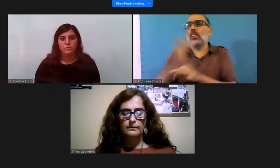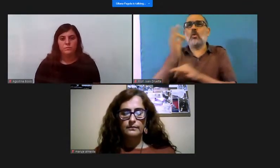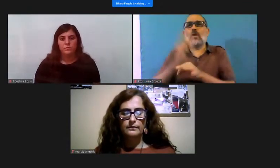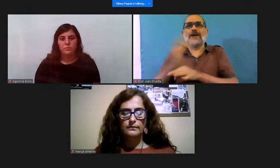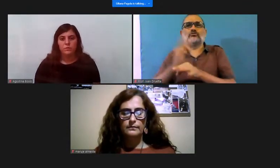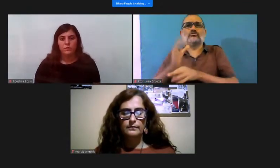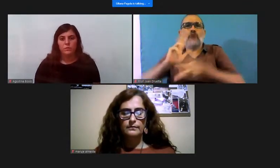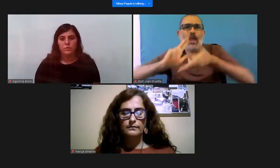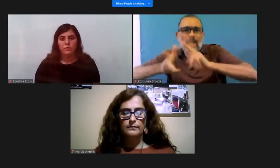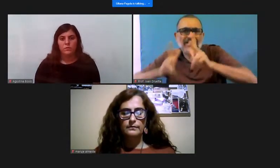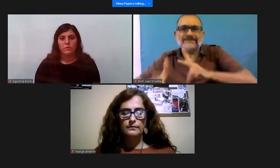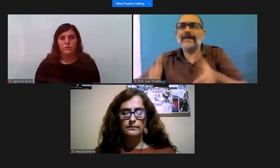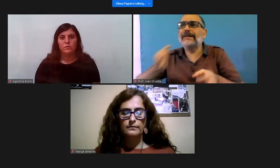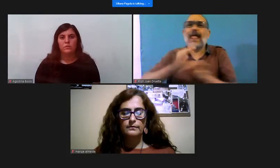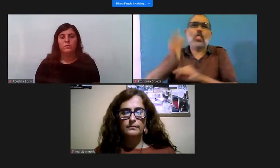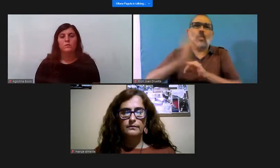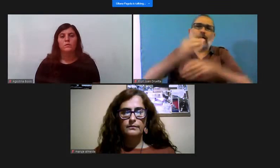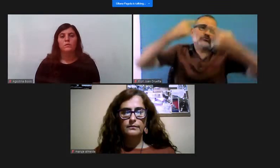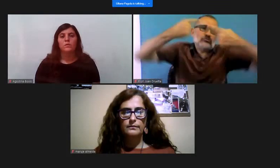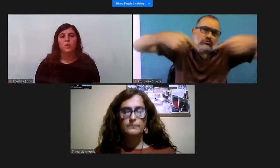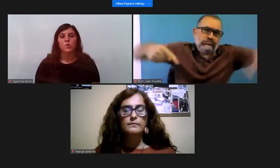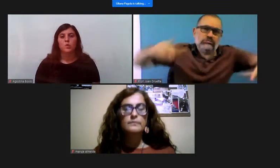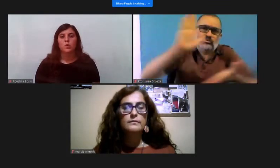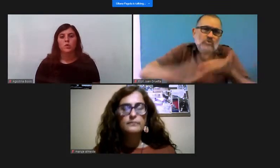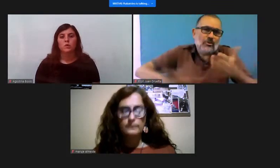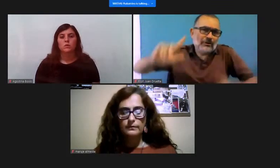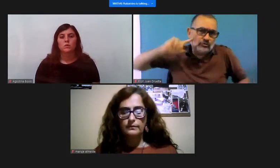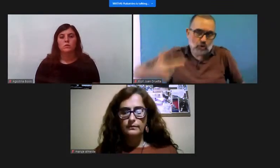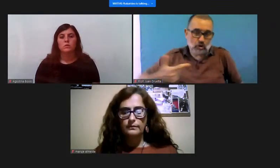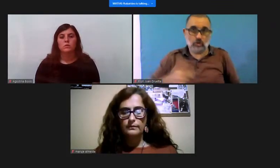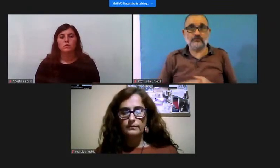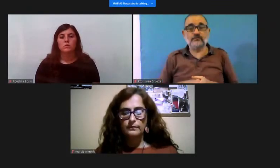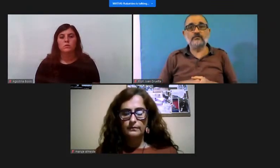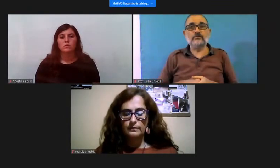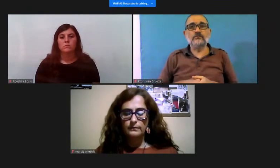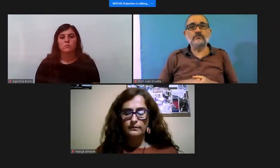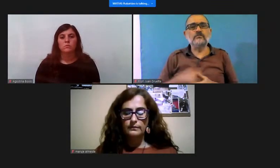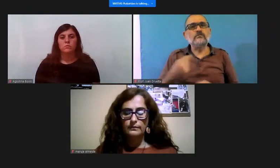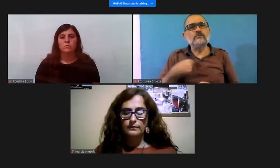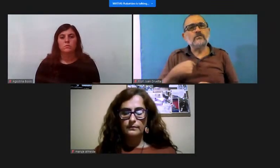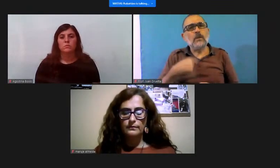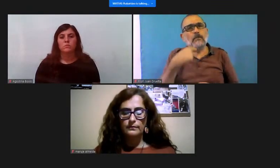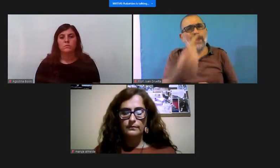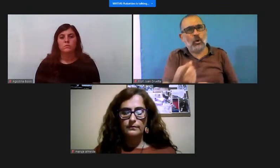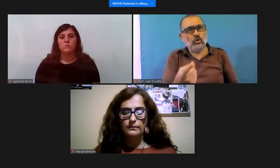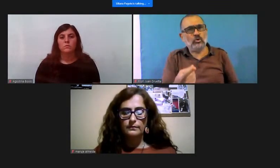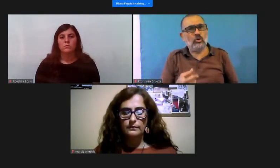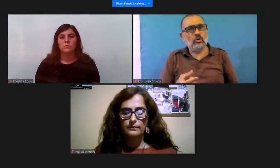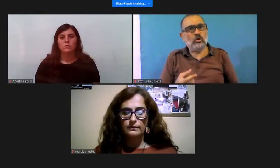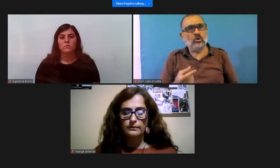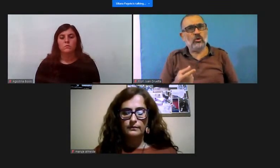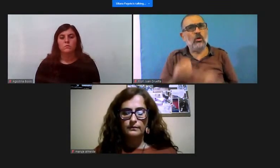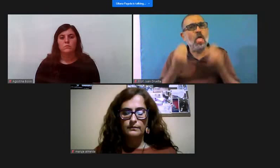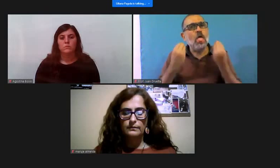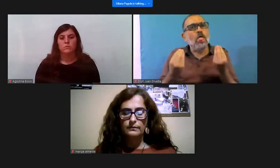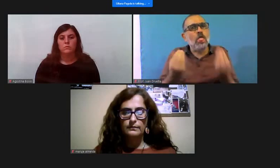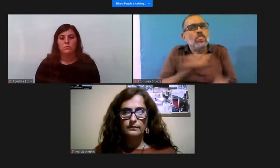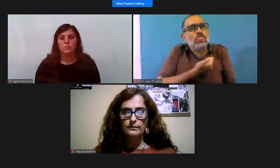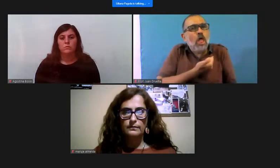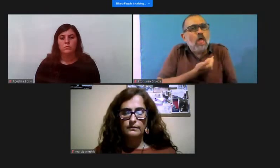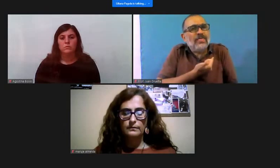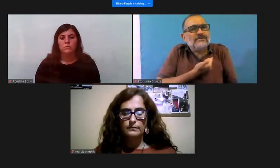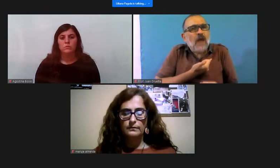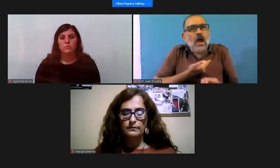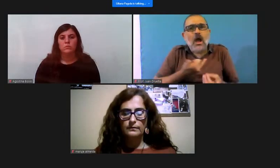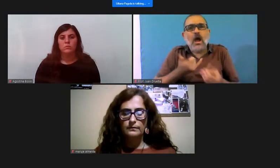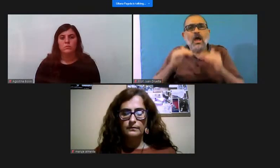primaria, ¿no? Por ejemplo, cuando hablabas de educación bilingüe, de educación oralista, todo lo que está vinculado con educación de niños y niñas